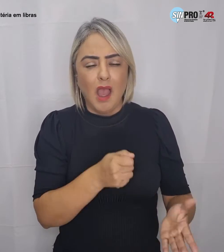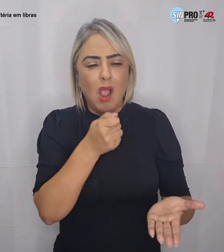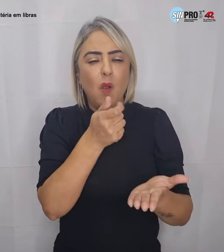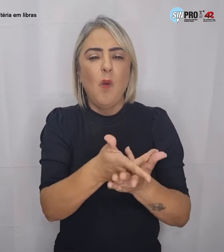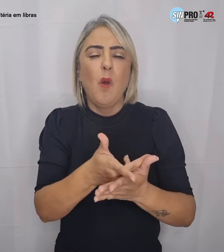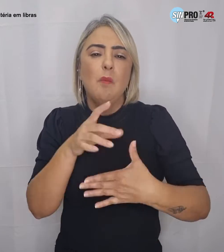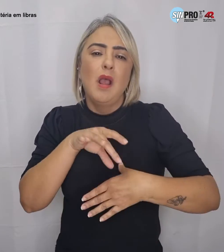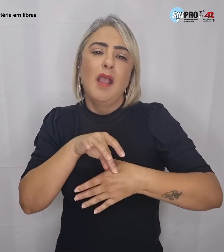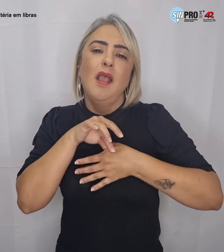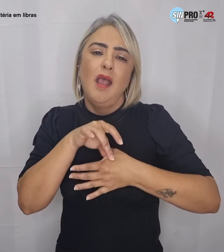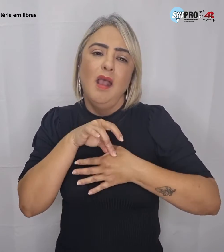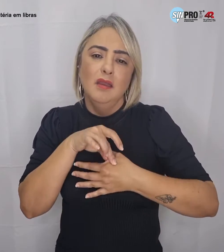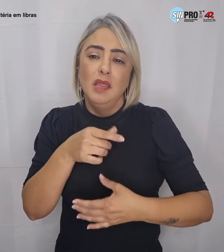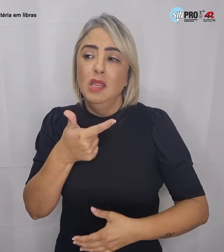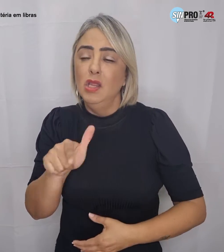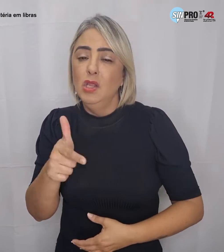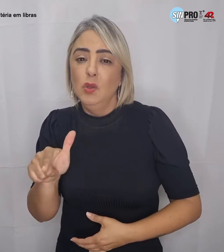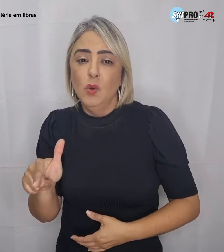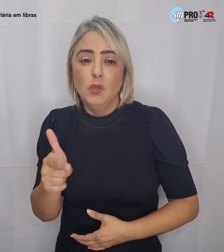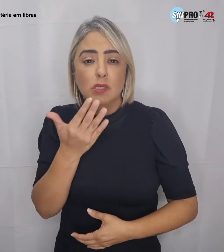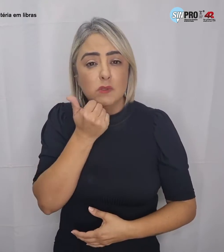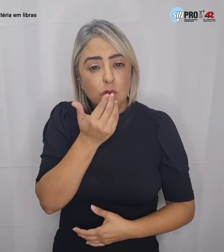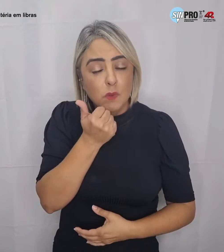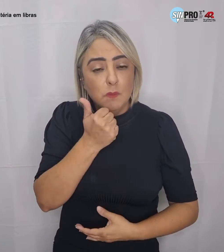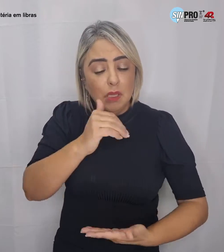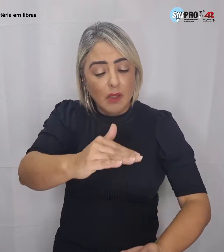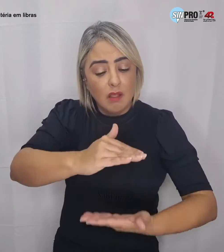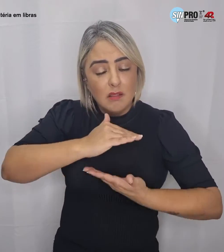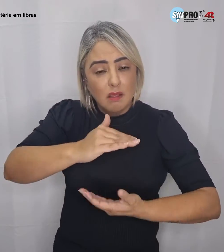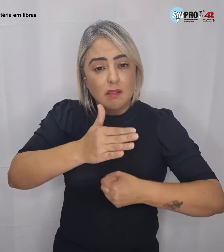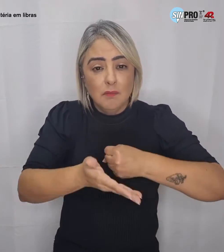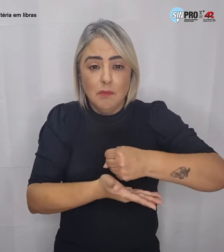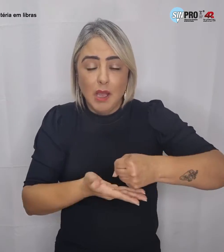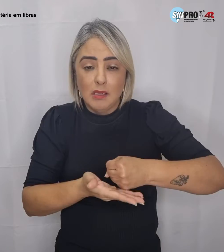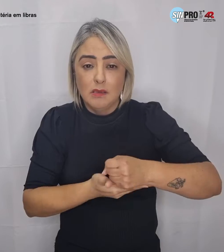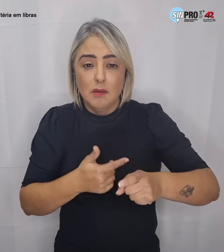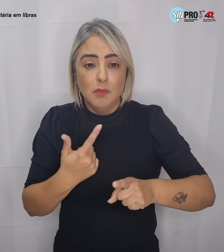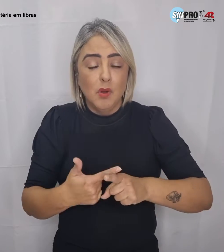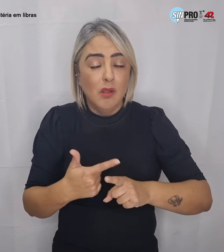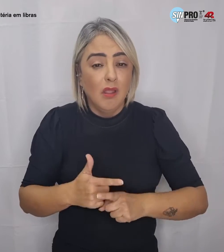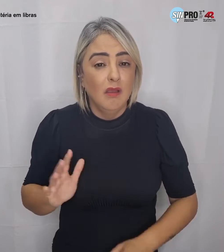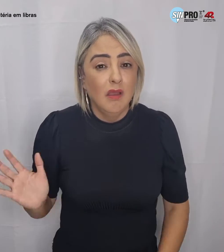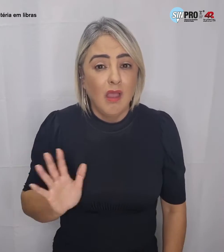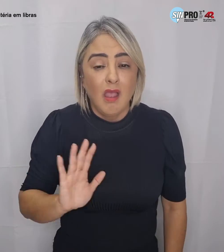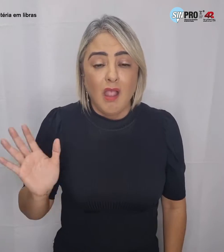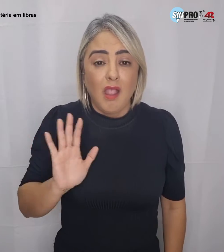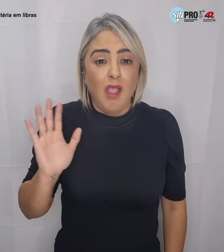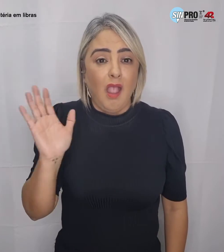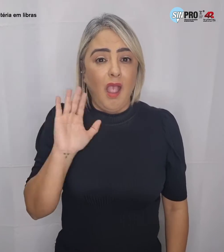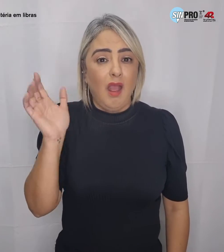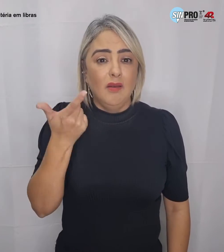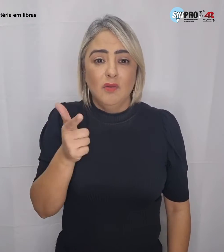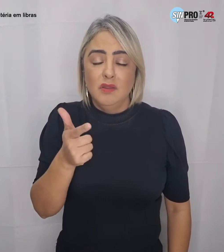a compra de carne e outros produtos da cesta básica por causa dos preços elevados,